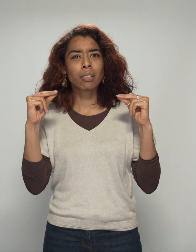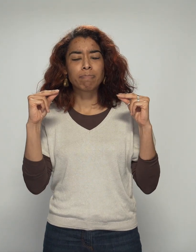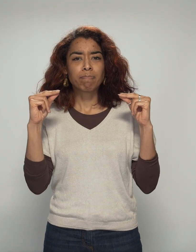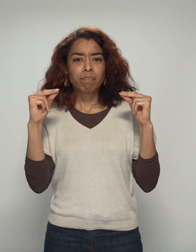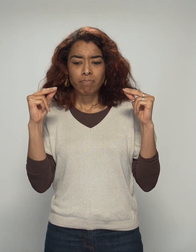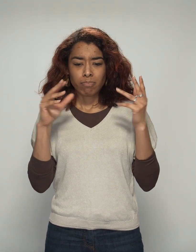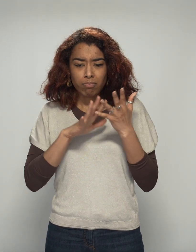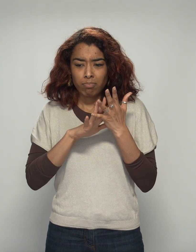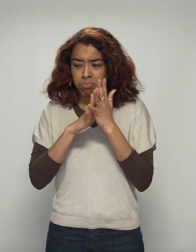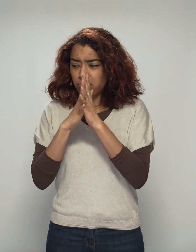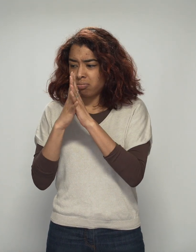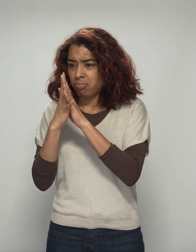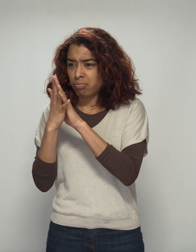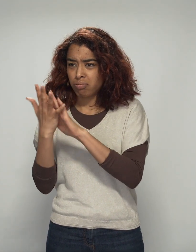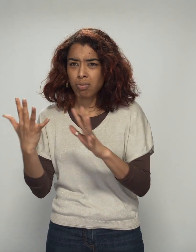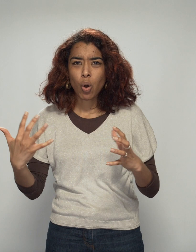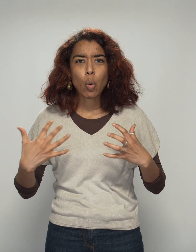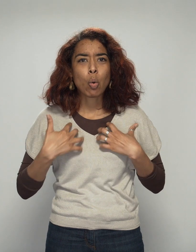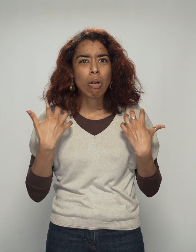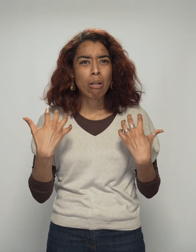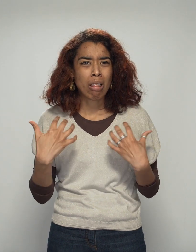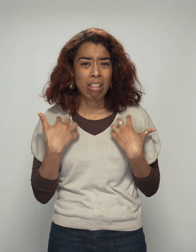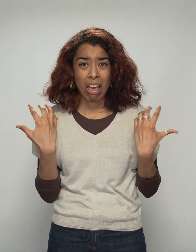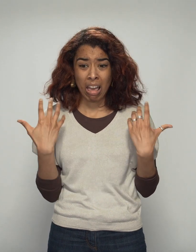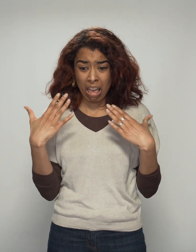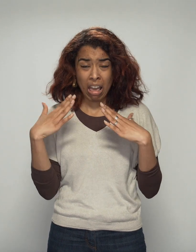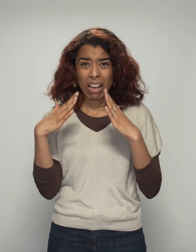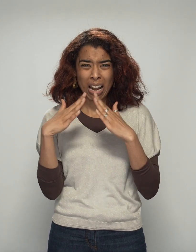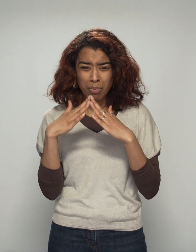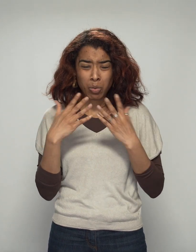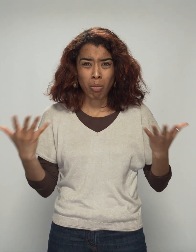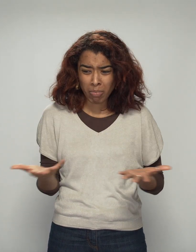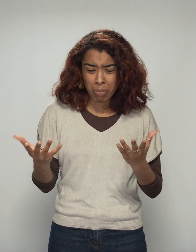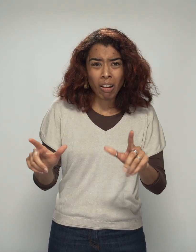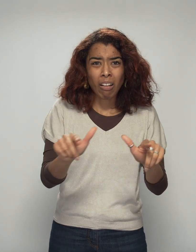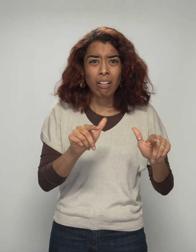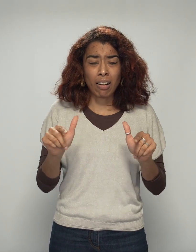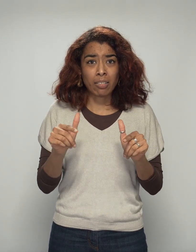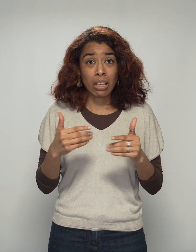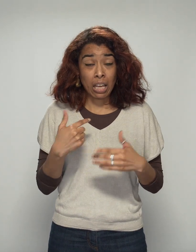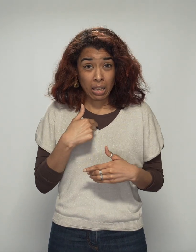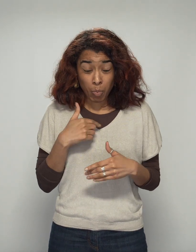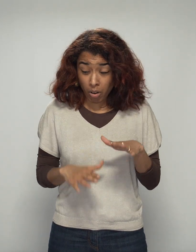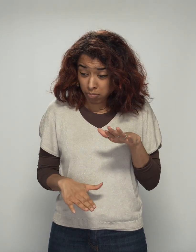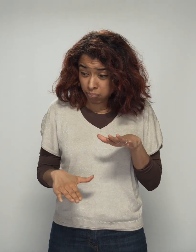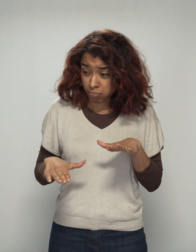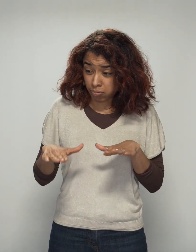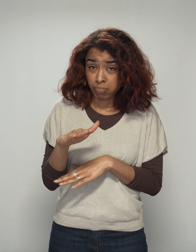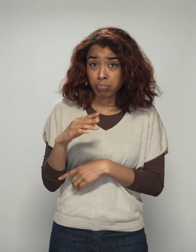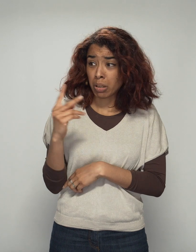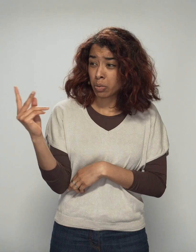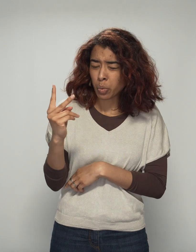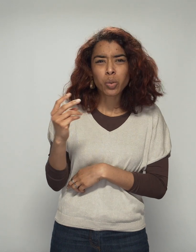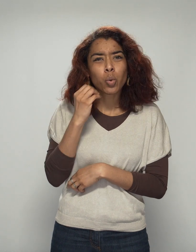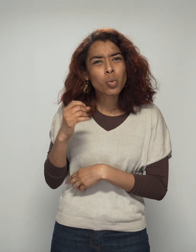maison ont très vite laissé place à une atmosphère de colère, de haine. Et j'ai été confrontée à ces choses-là quand j'étais petite. J'ai